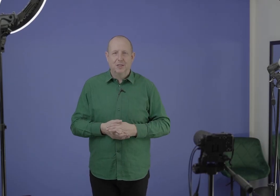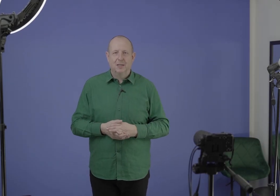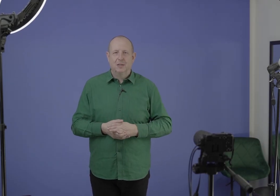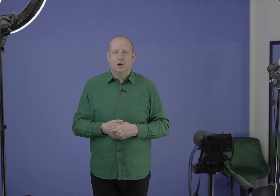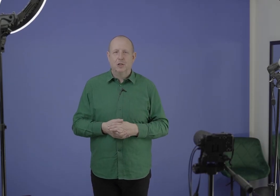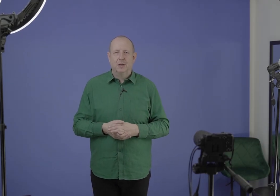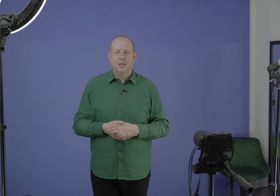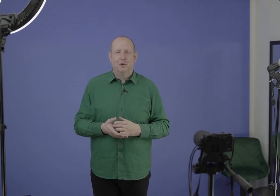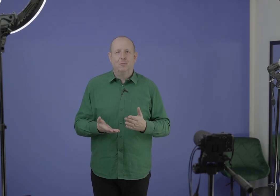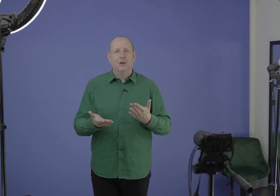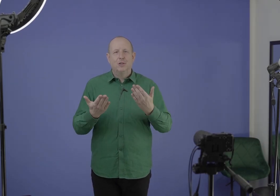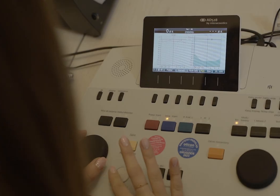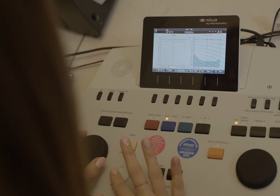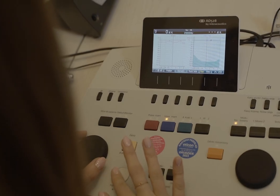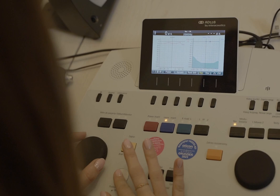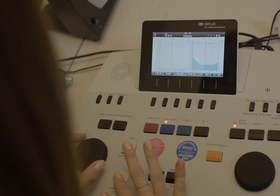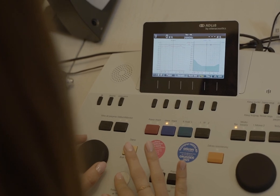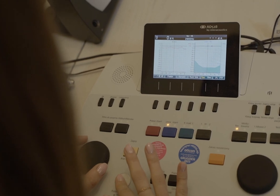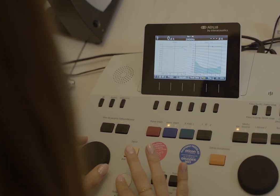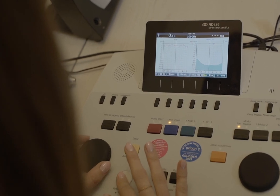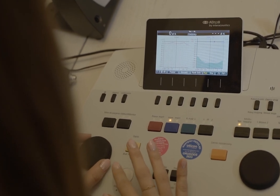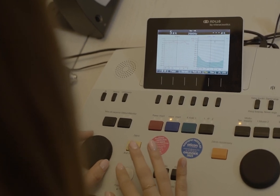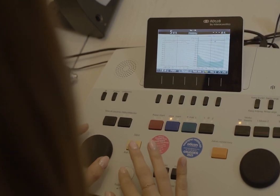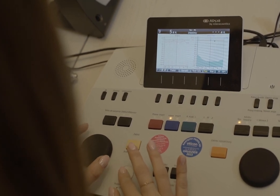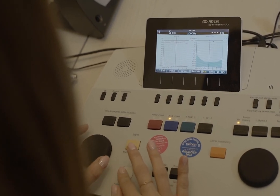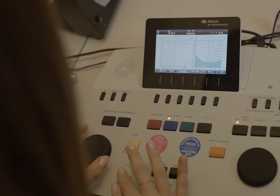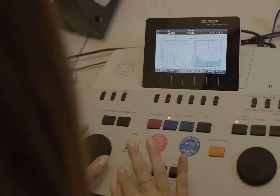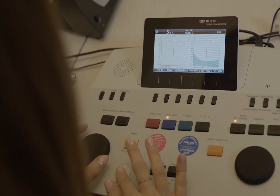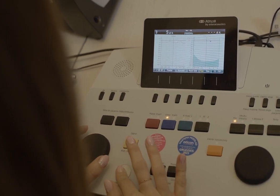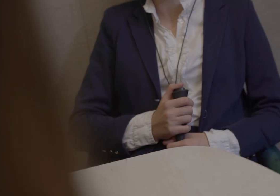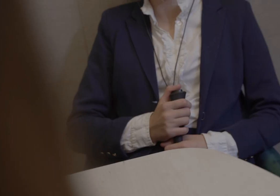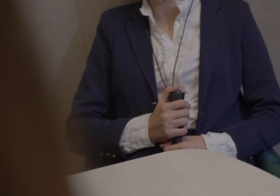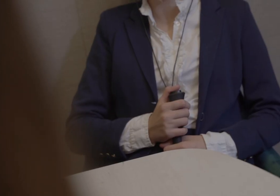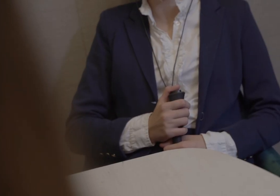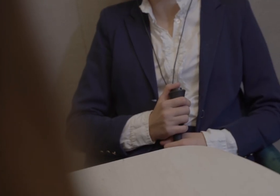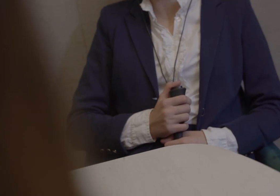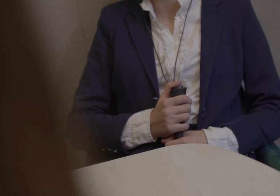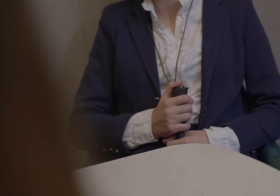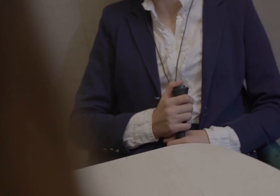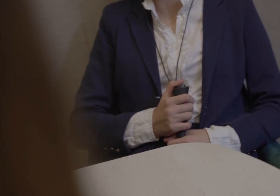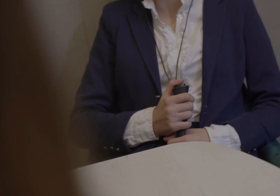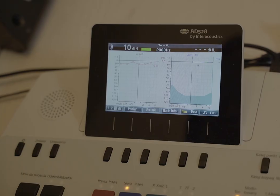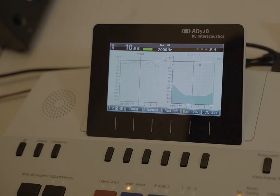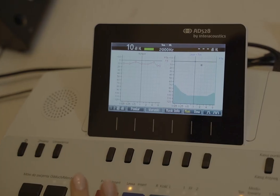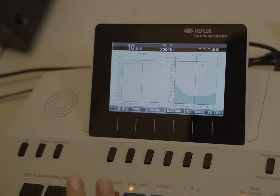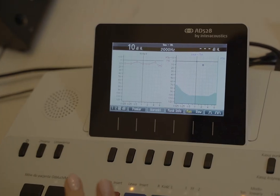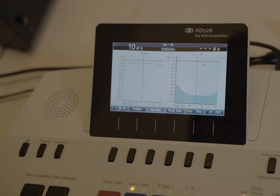skorzystać z naszego spaceru, bo jeżeli nauczą się znaków języka migowego, to pojawi się element integracji, inkluzji. To jest w ogóle piękne,